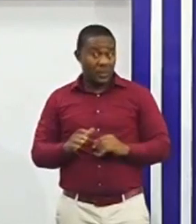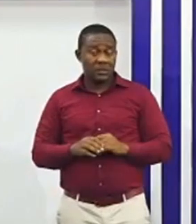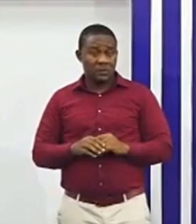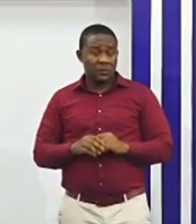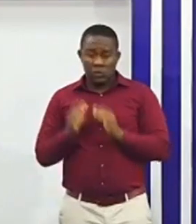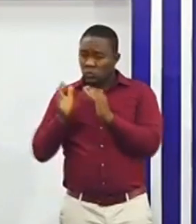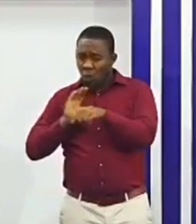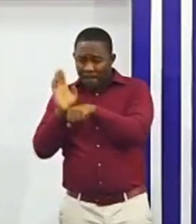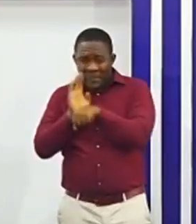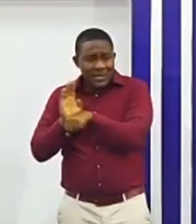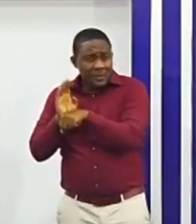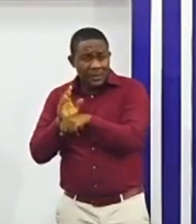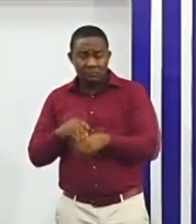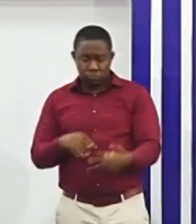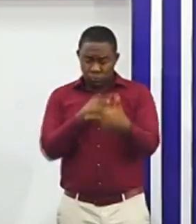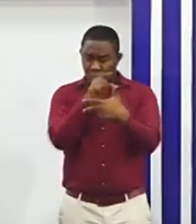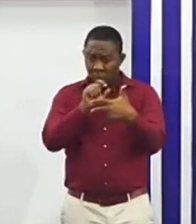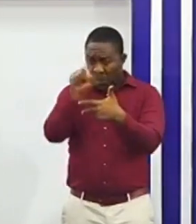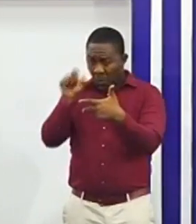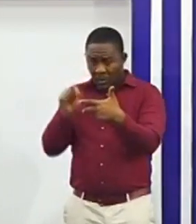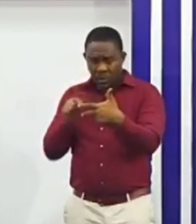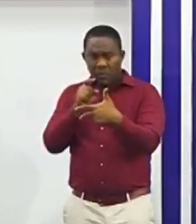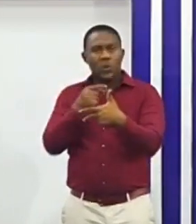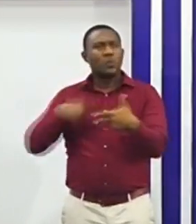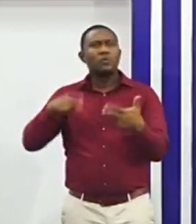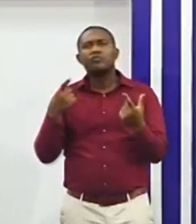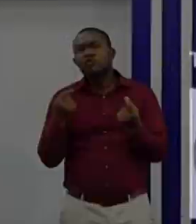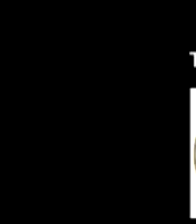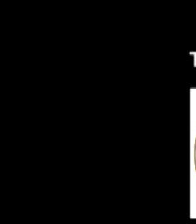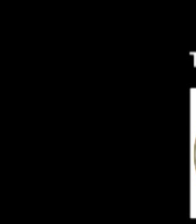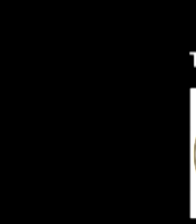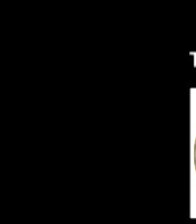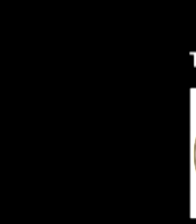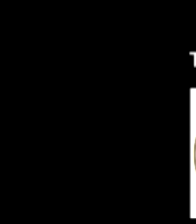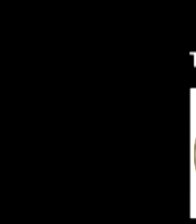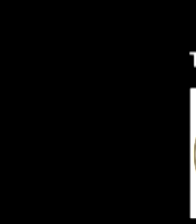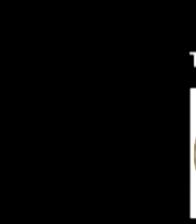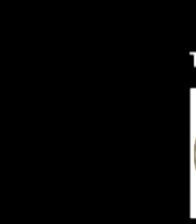be na magna yelza a yangan po atiko a Bank of Ghana